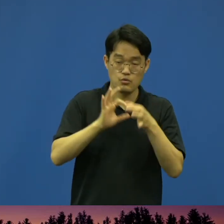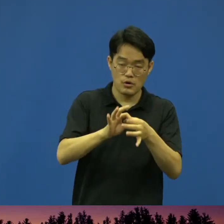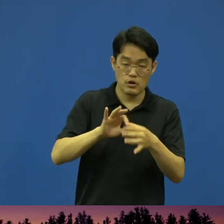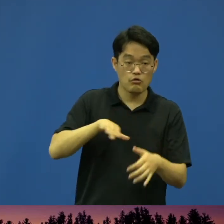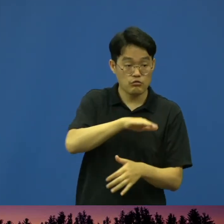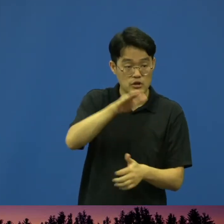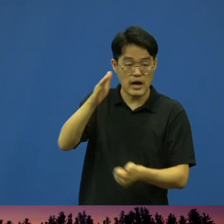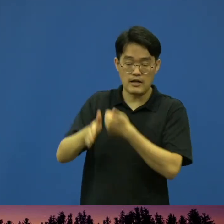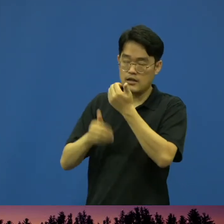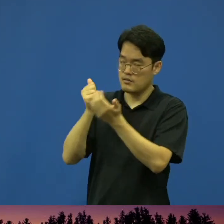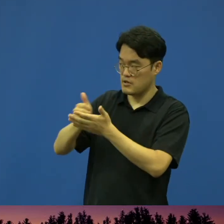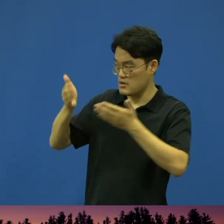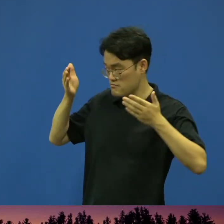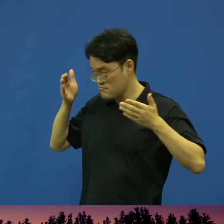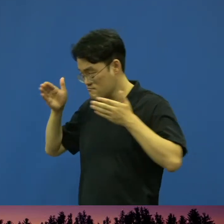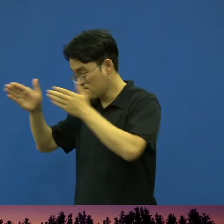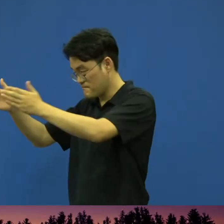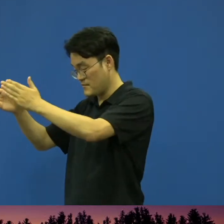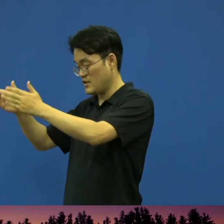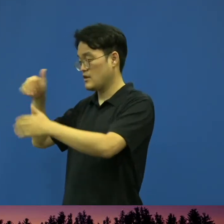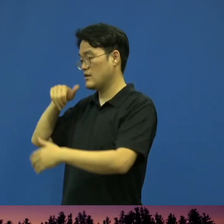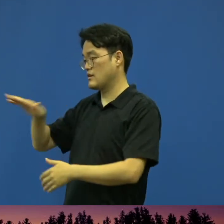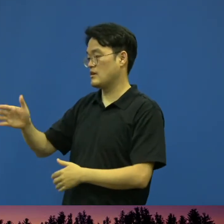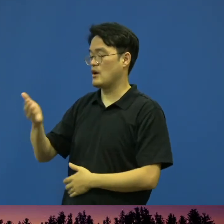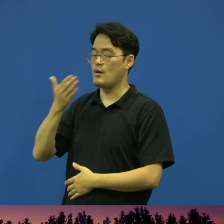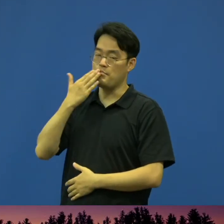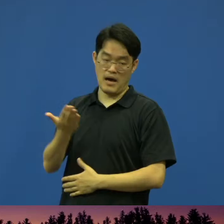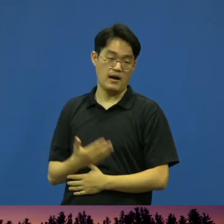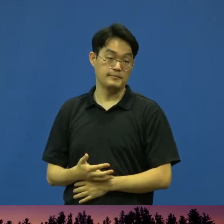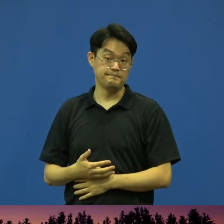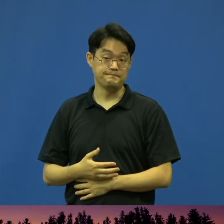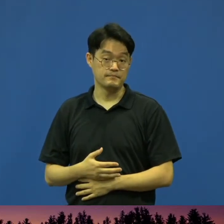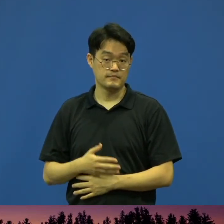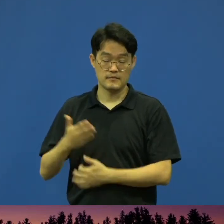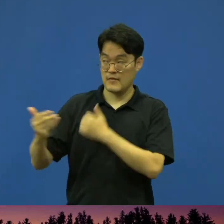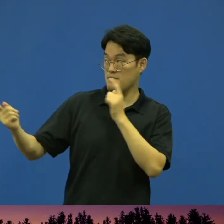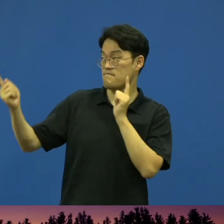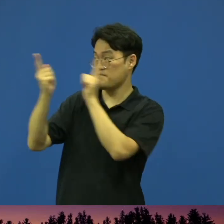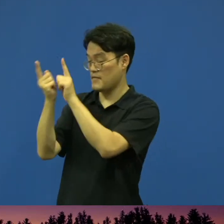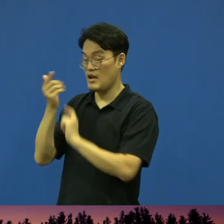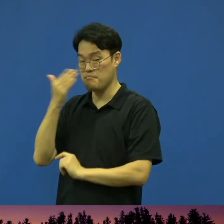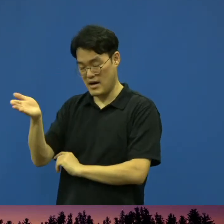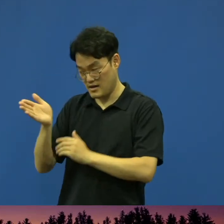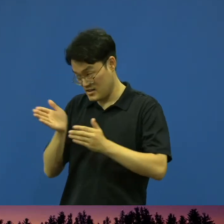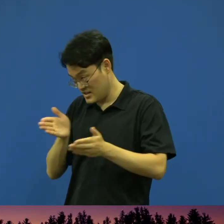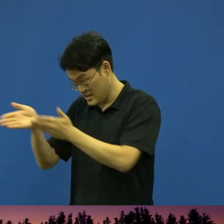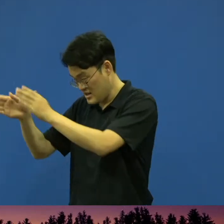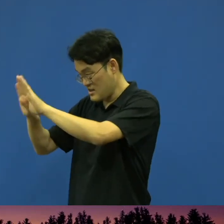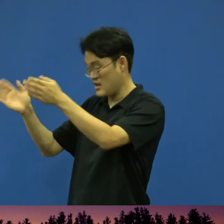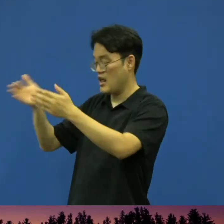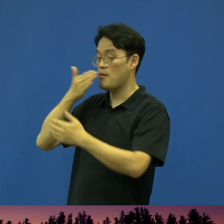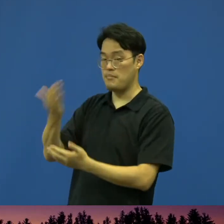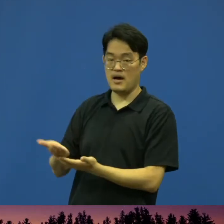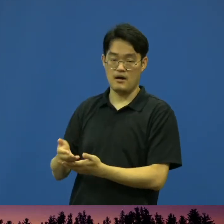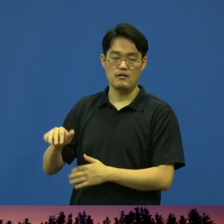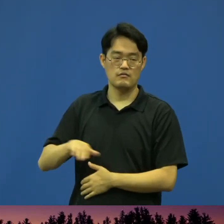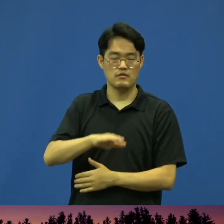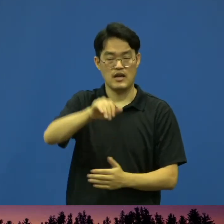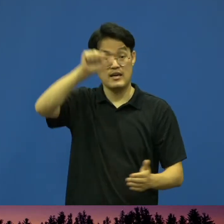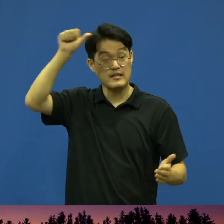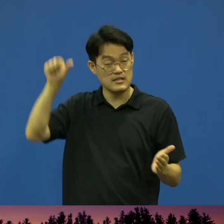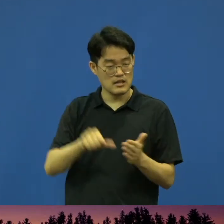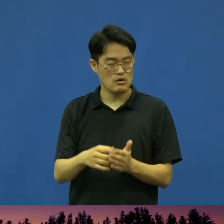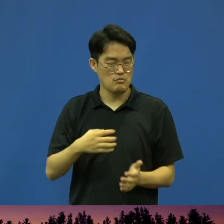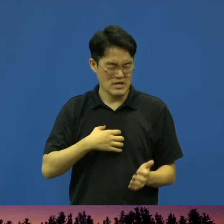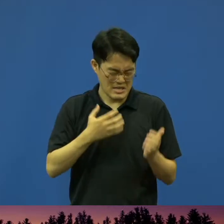우리를 예수 그리스도께로 움직이게 하는 가장 강력한 힘은 위기입니다. 그래서 우리의 인생에 위기가